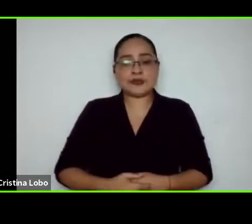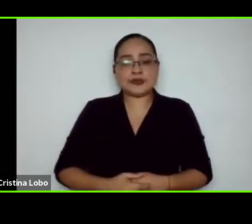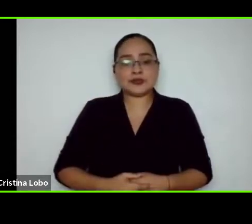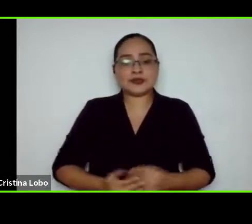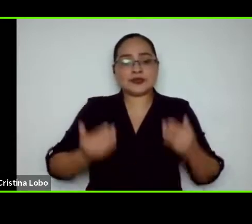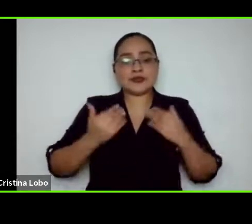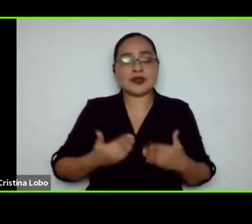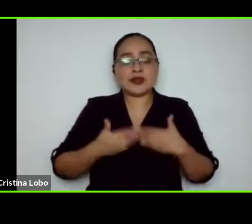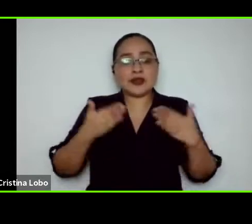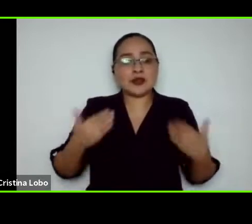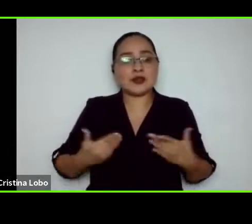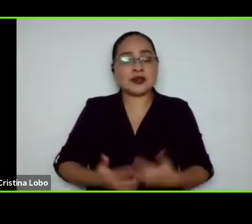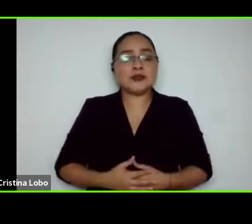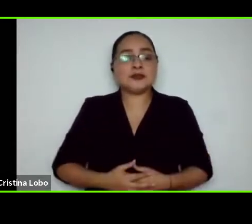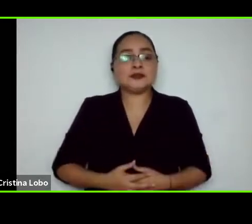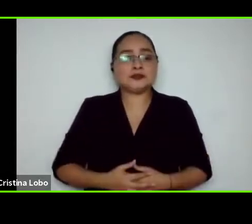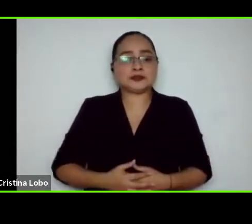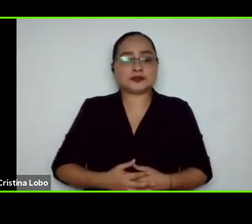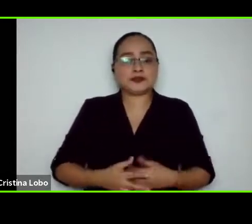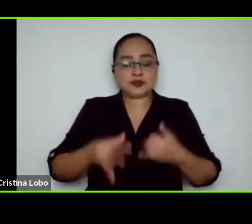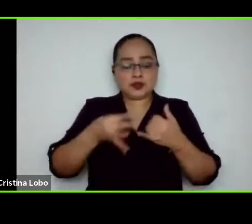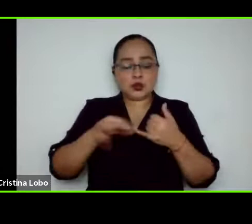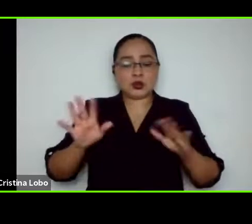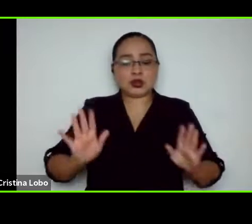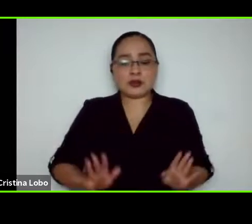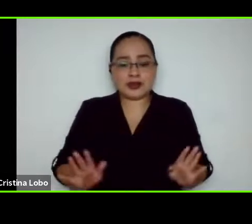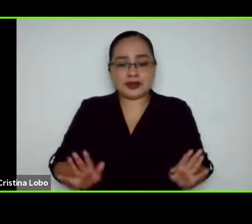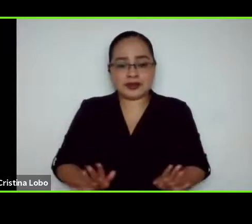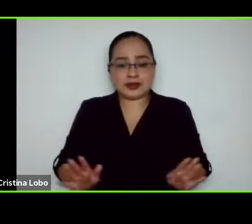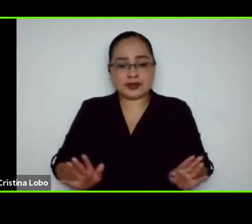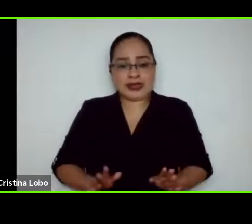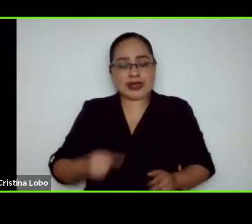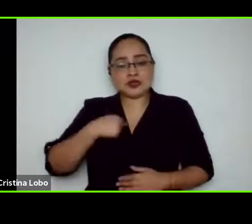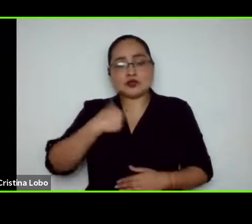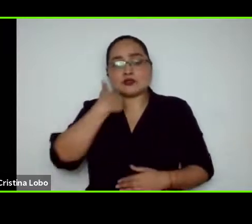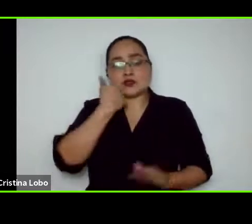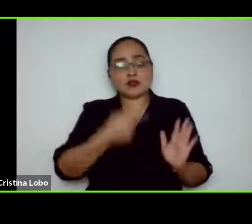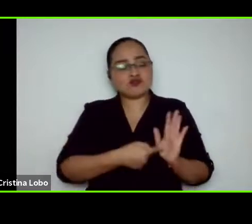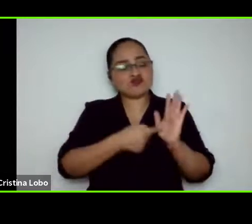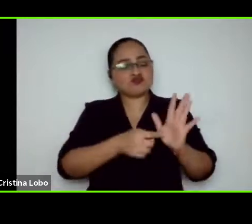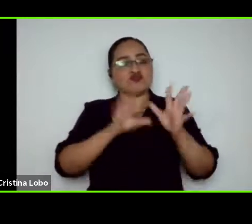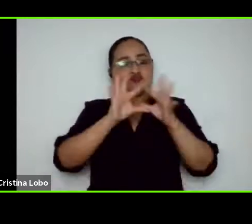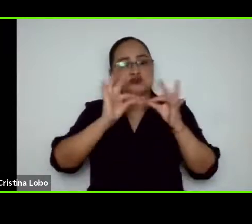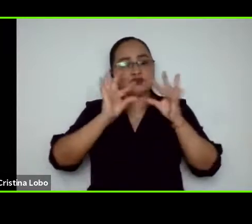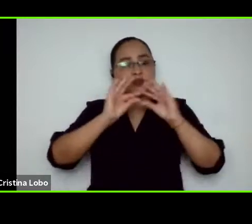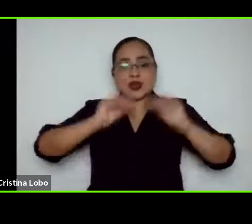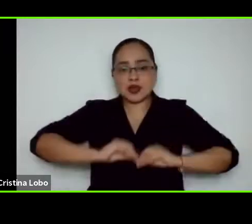otra, digamos, la última característica que me gustaría enfatizar